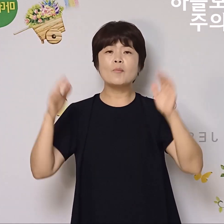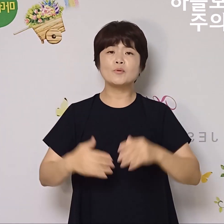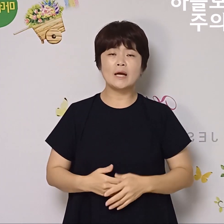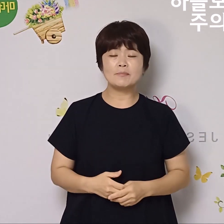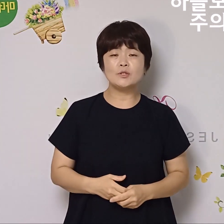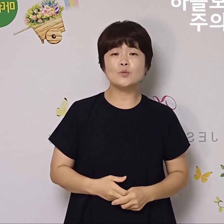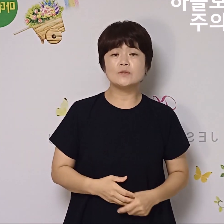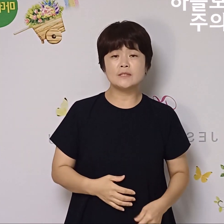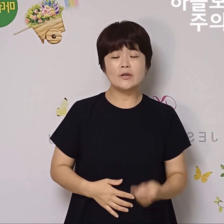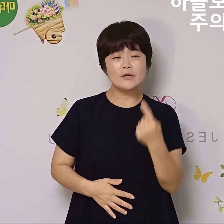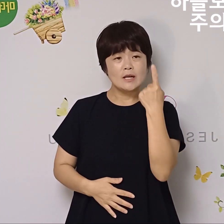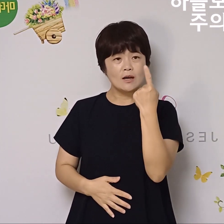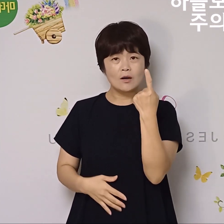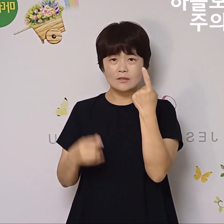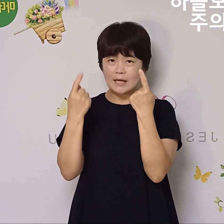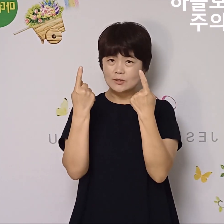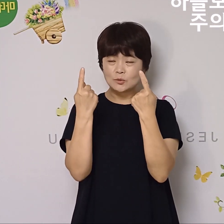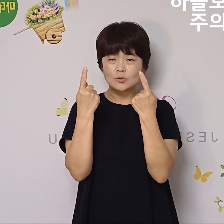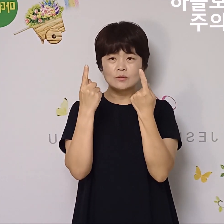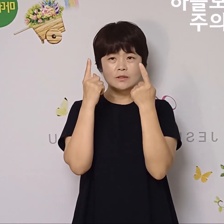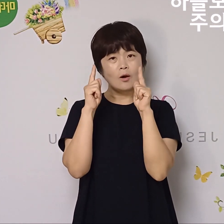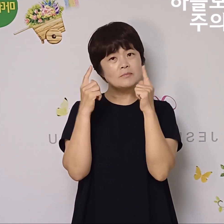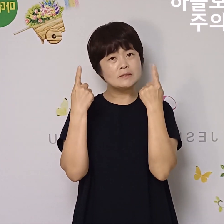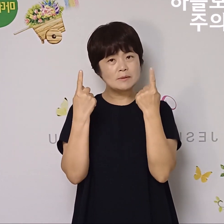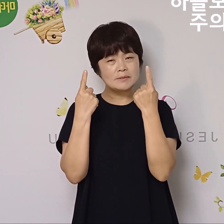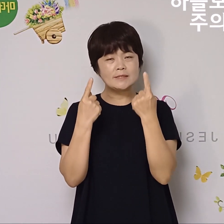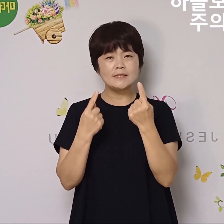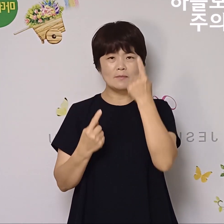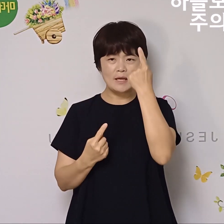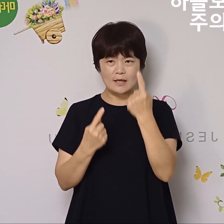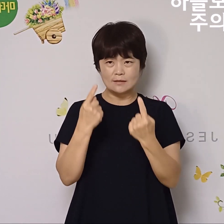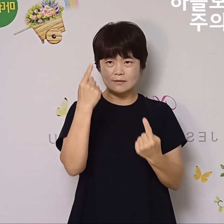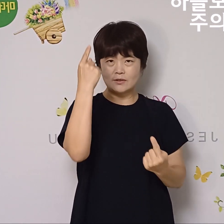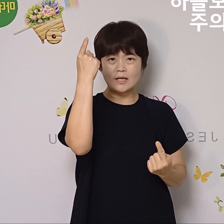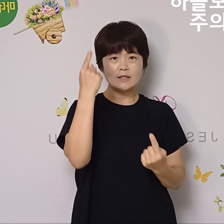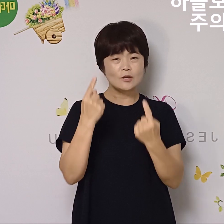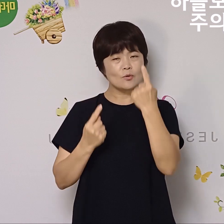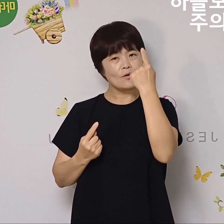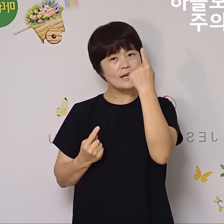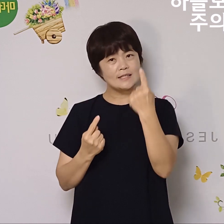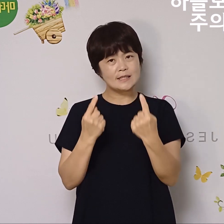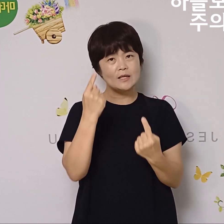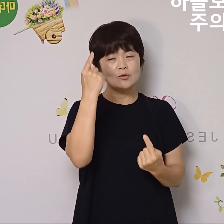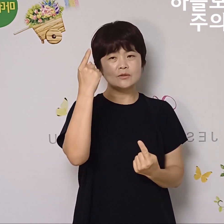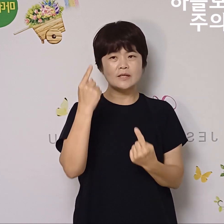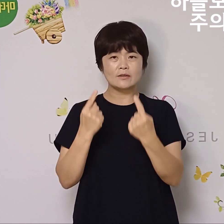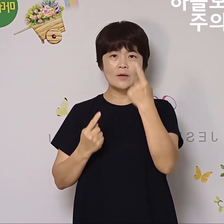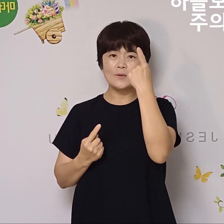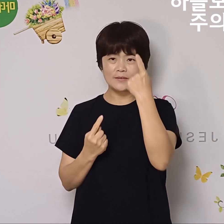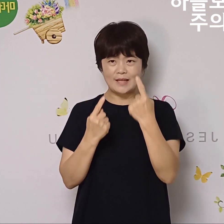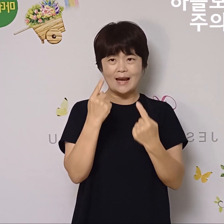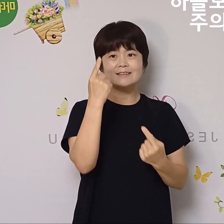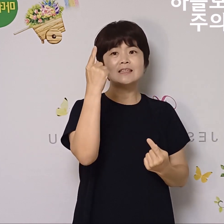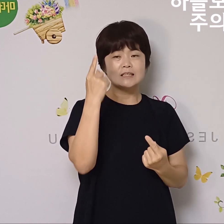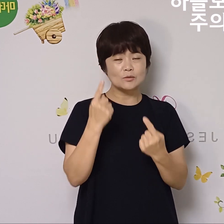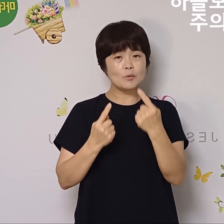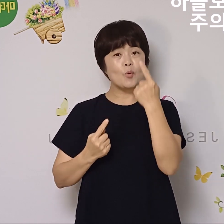보다. 비교는요. 양쪽 손을 검지만 펴신 다음에 이렇게 서로 엇갈리게 내렸다 올렸다. 그러면